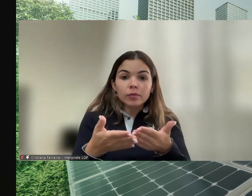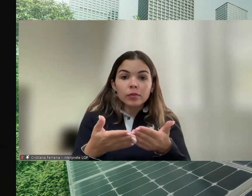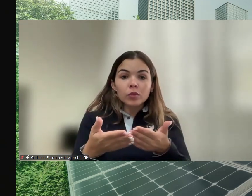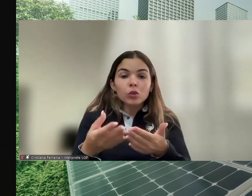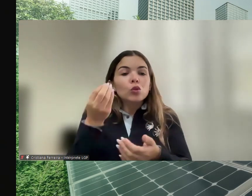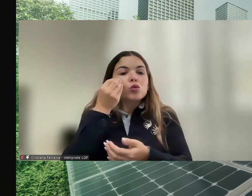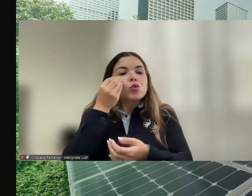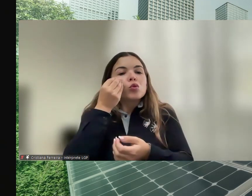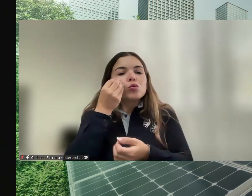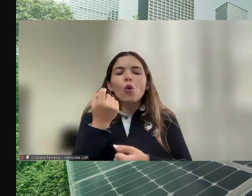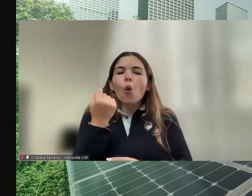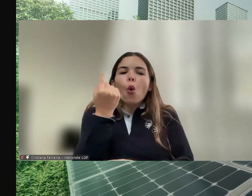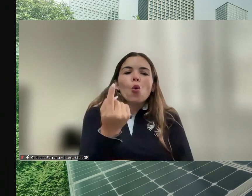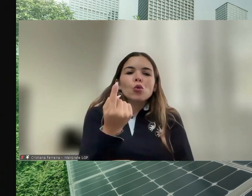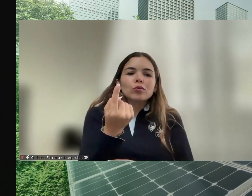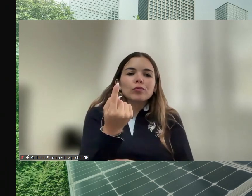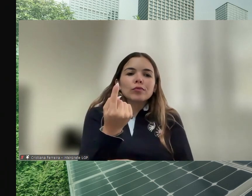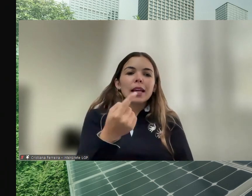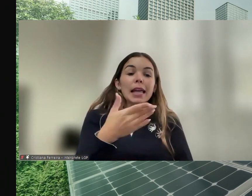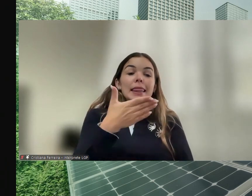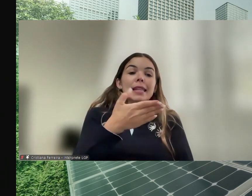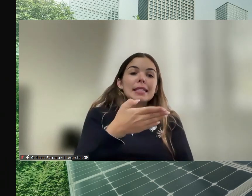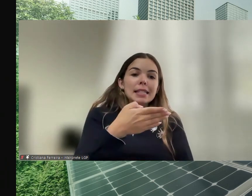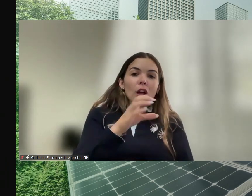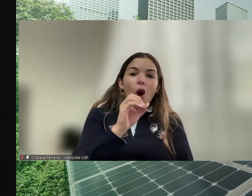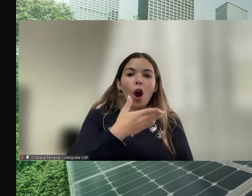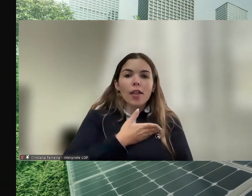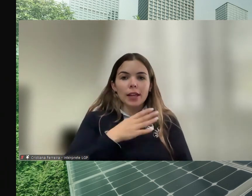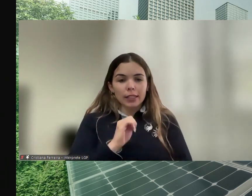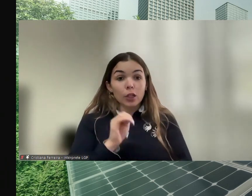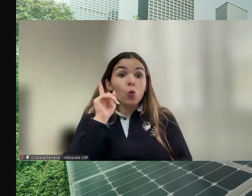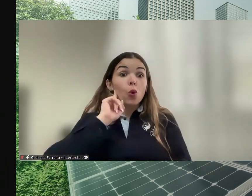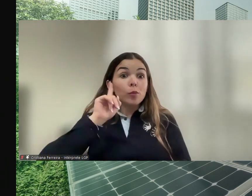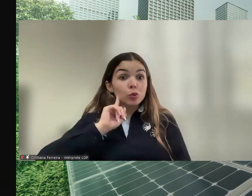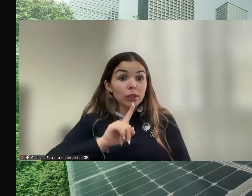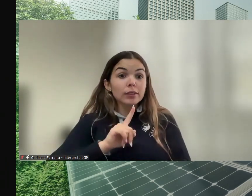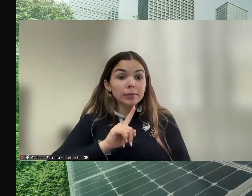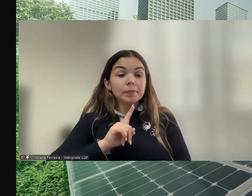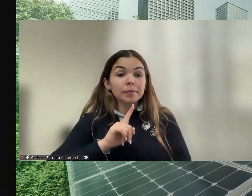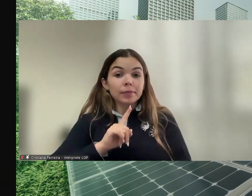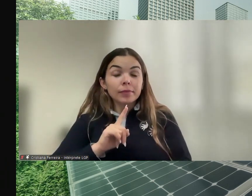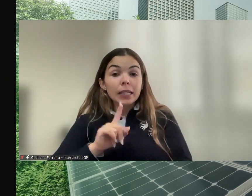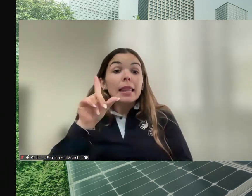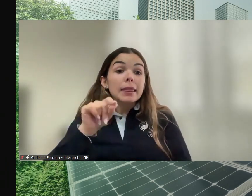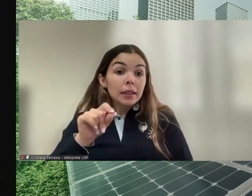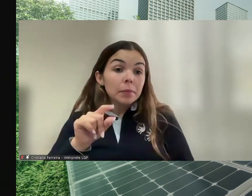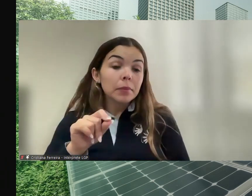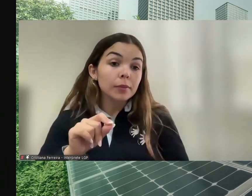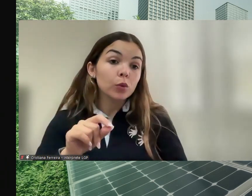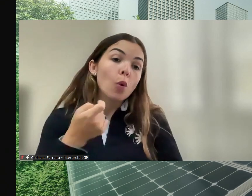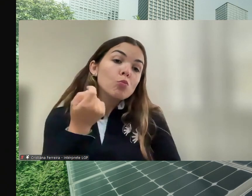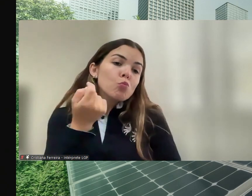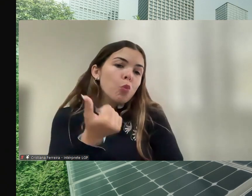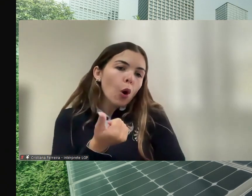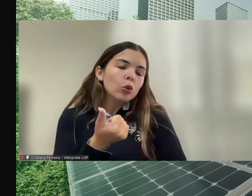pelo menos um dos 17 ODS. O importante, e aí também um pouco